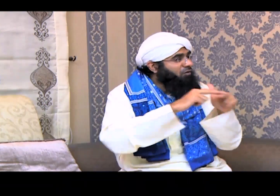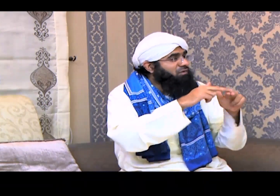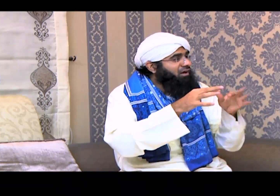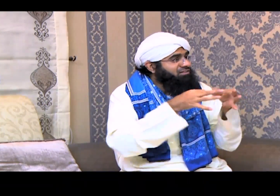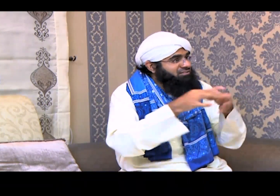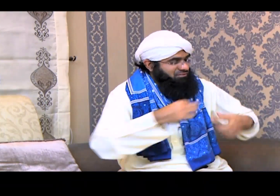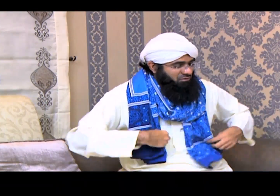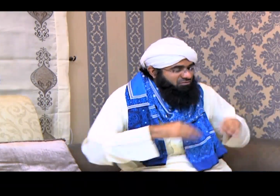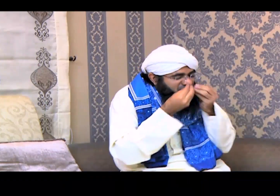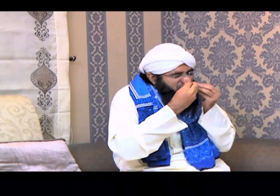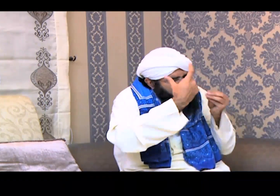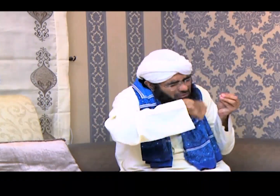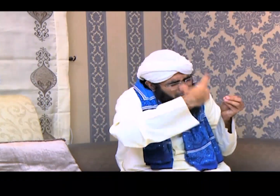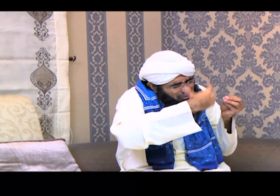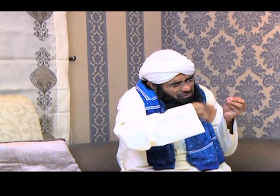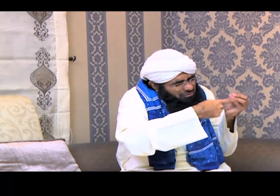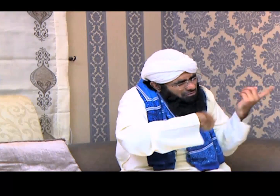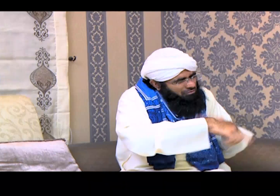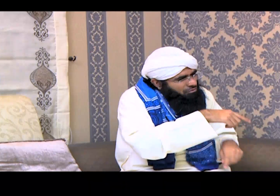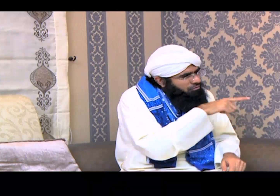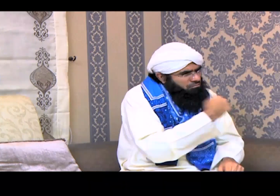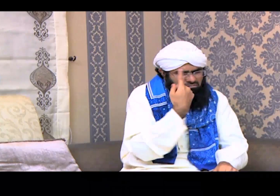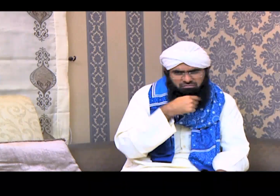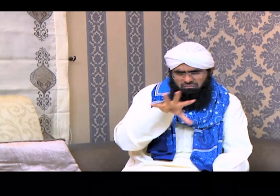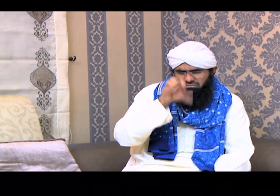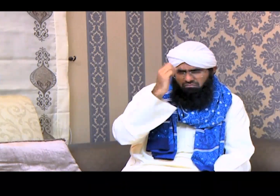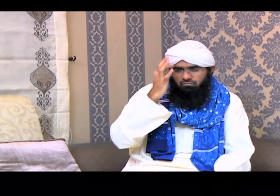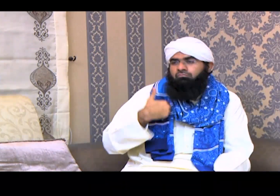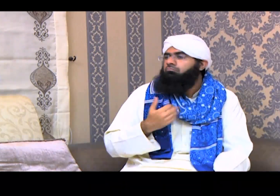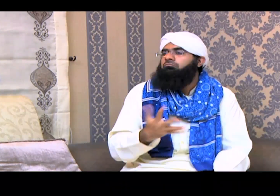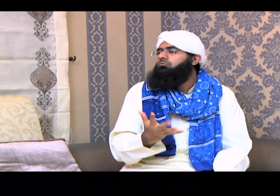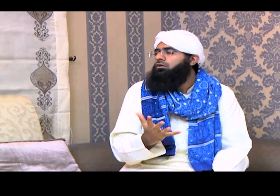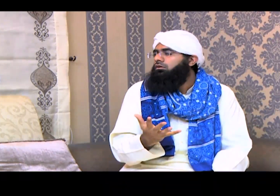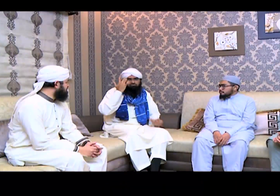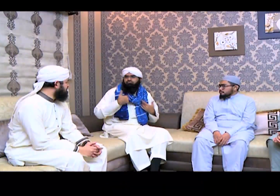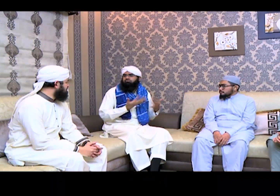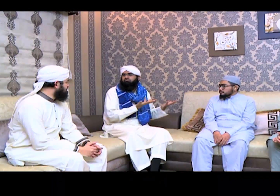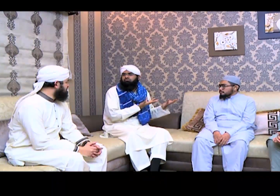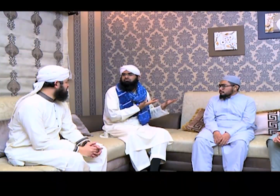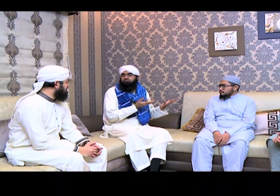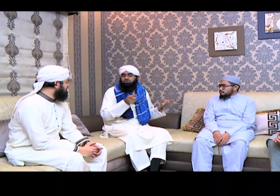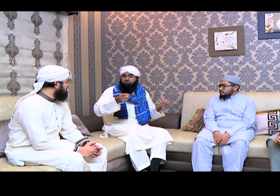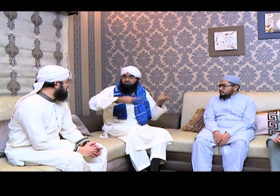سونگھتے تھے اور روتے تھے، مگر یہ لوگ ان بندر بن جانے والوں کو نہیں پہچانتے تھے۔ ان بندر بن جانے والوں کی